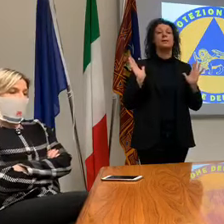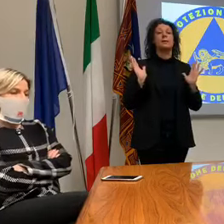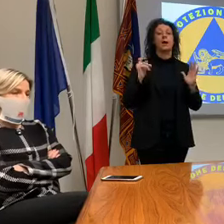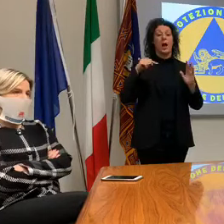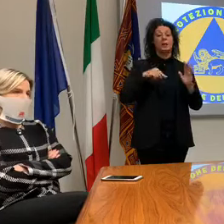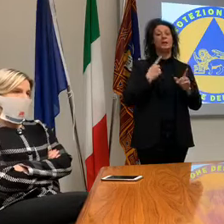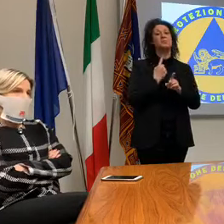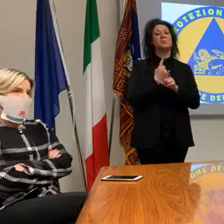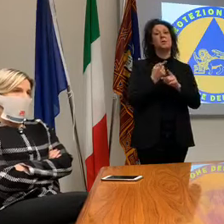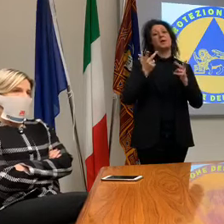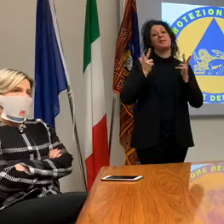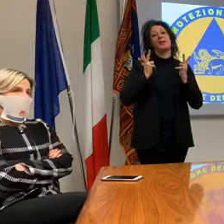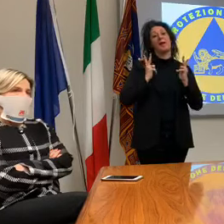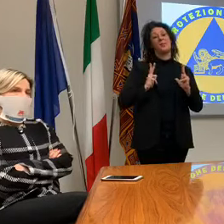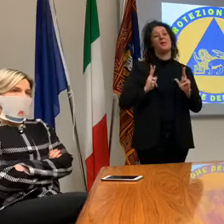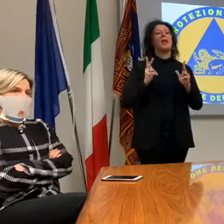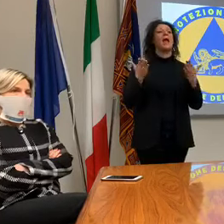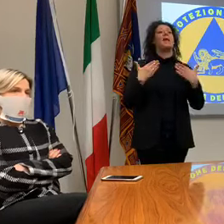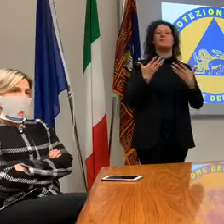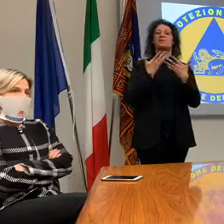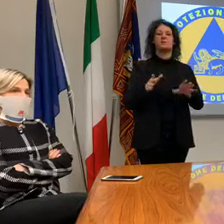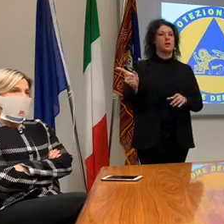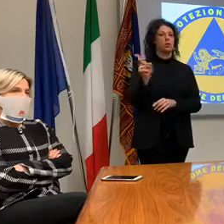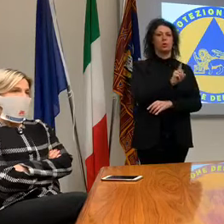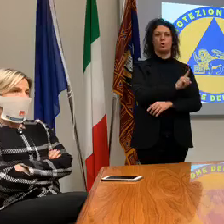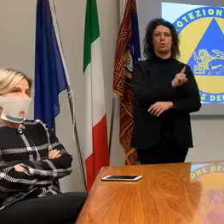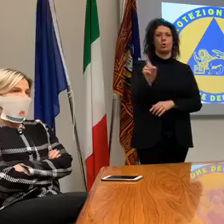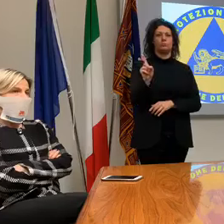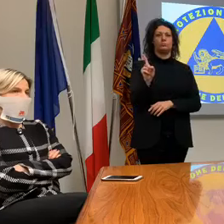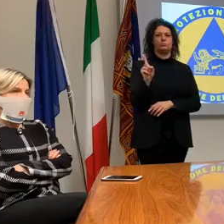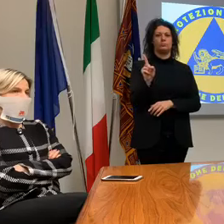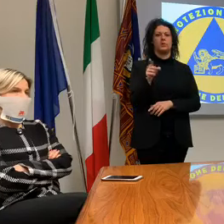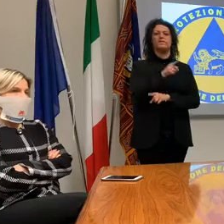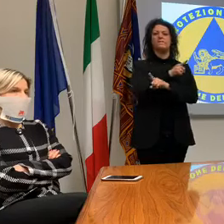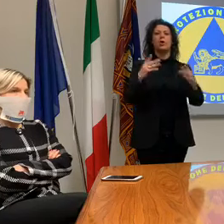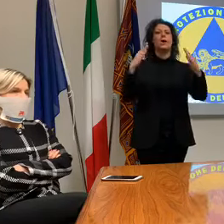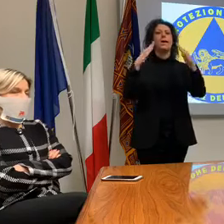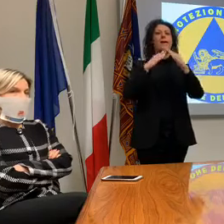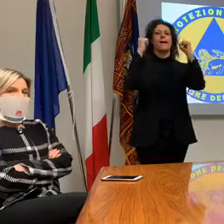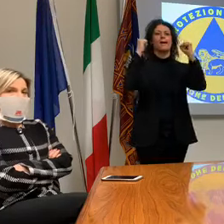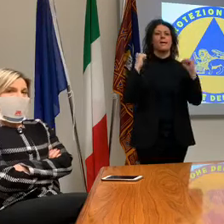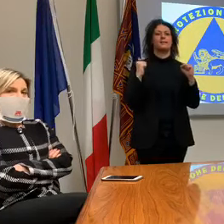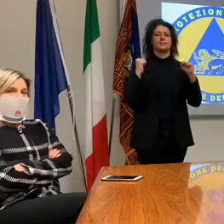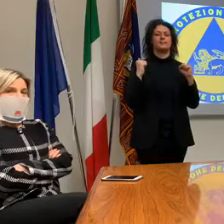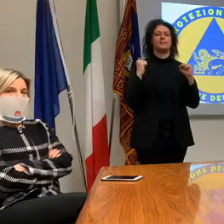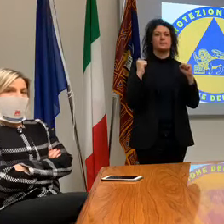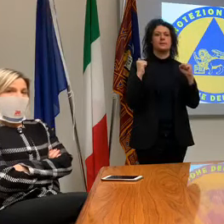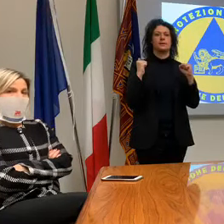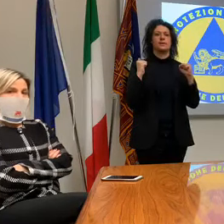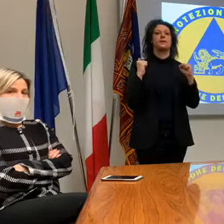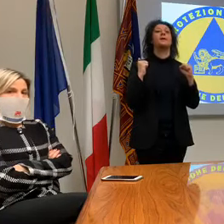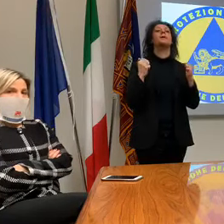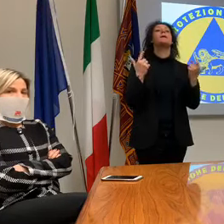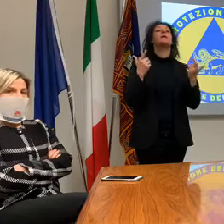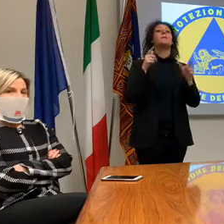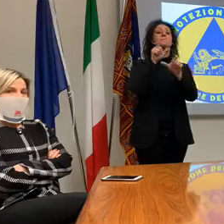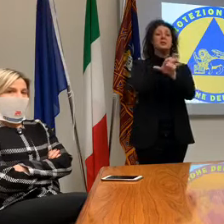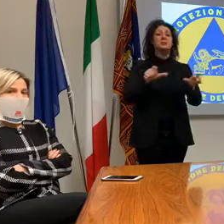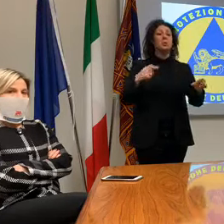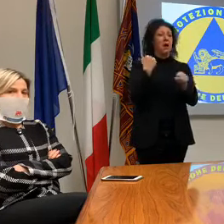abbassare la guardia, di fine dell'emergenza o di altre robe del genere. Restate a casa, tutti coloro che possono restare a casa perché non hanno